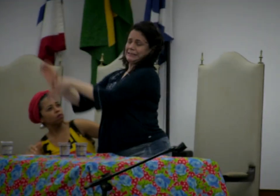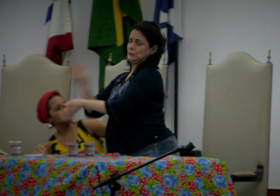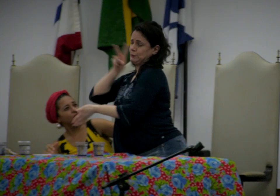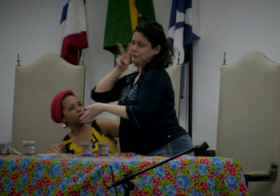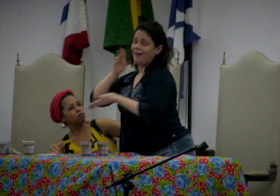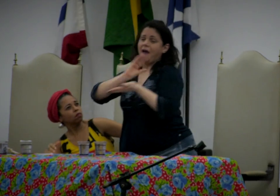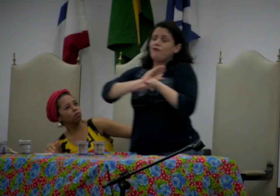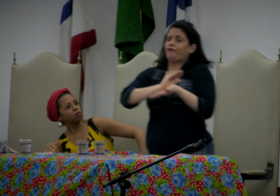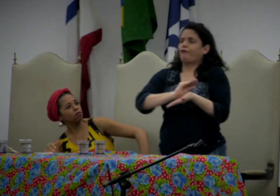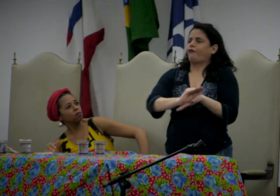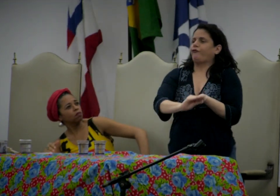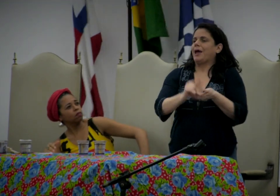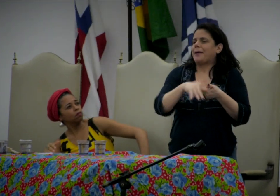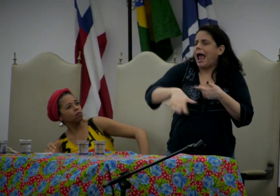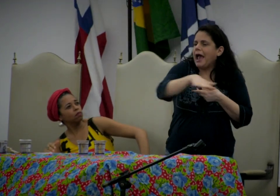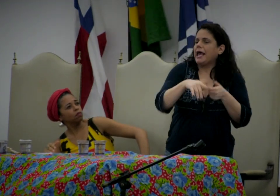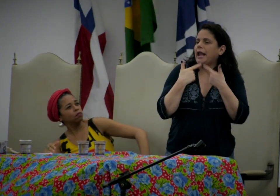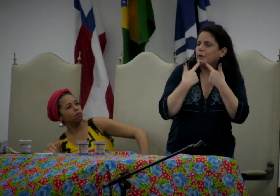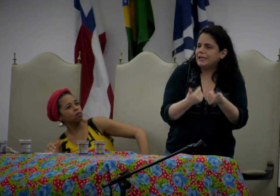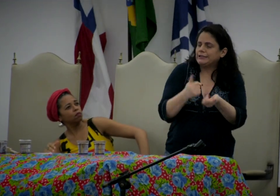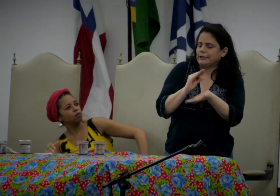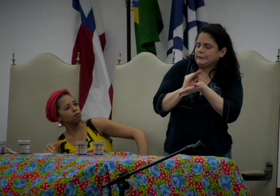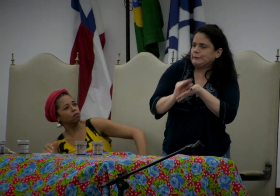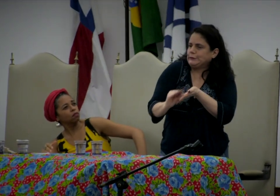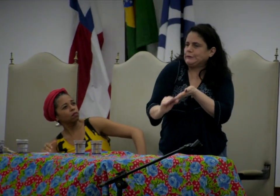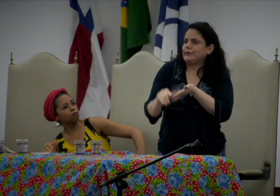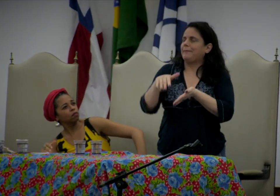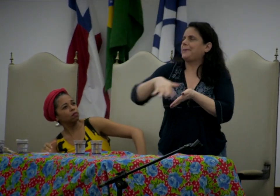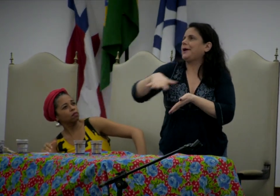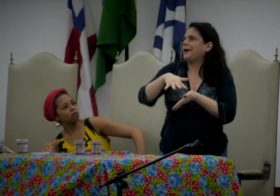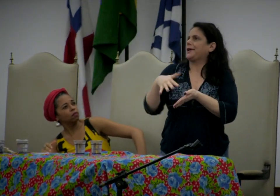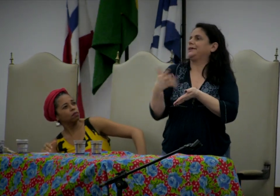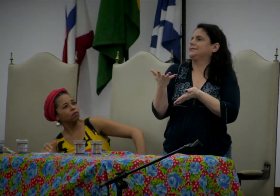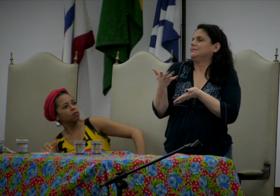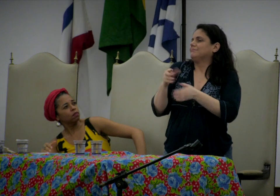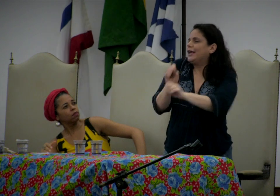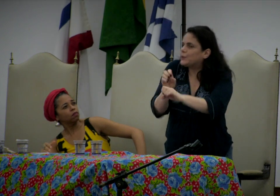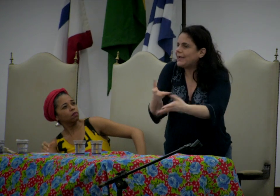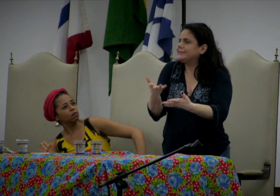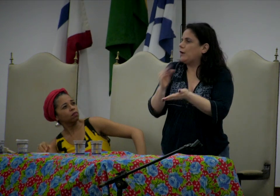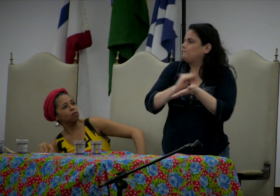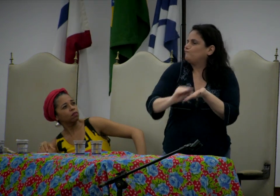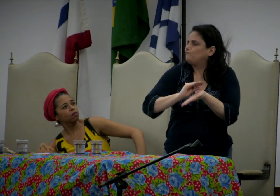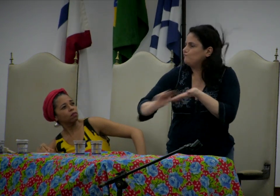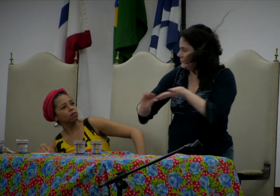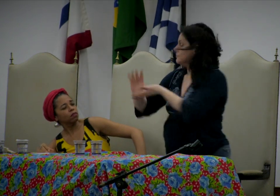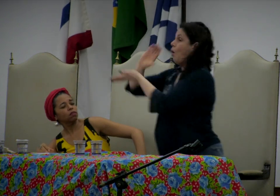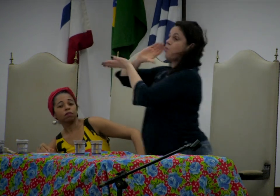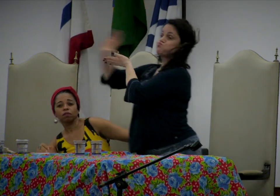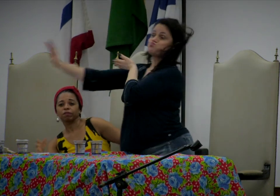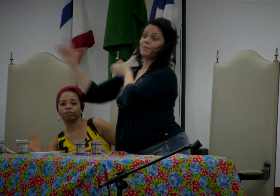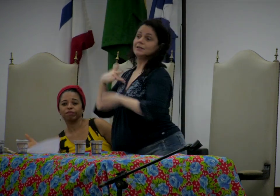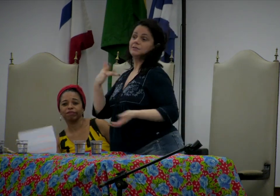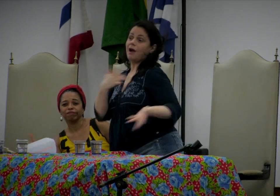e levar também, existe um grande número de publicações da área médica, né, mais da área da saúde, mas na área da educação